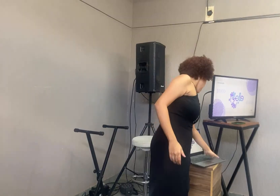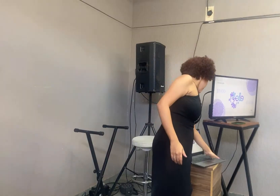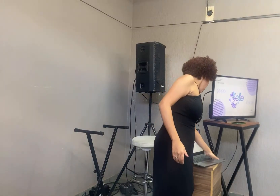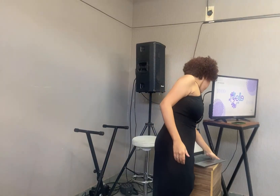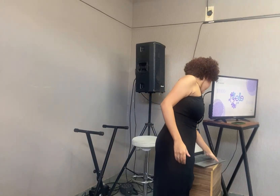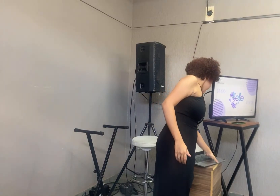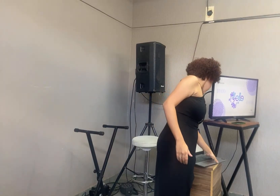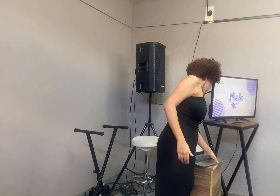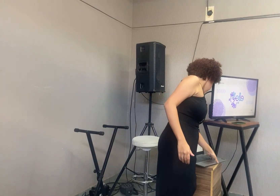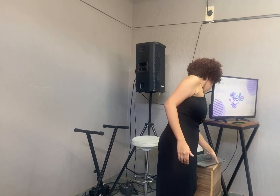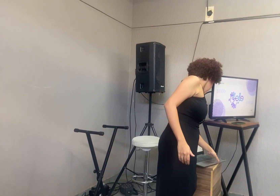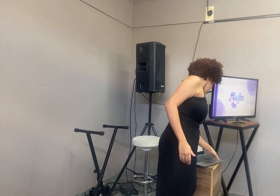Para começar a nossa aula,